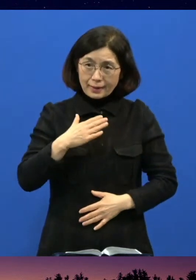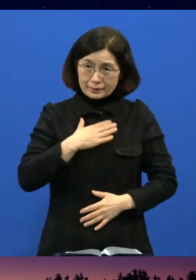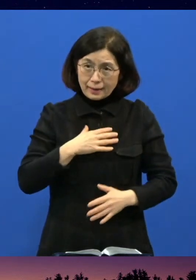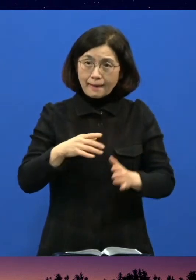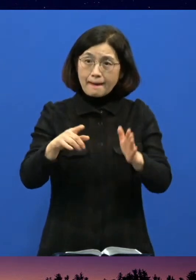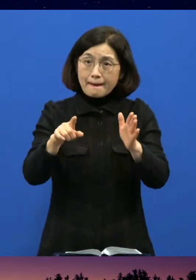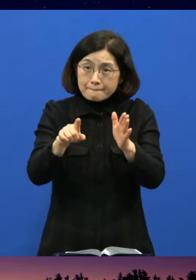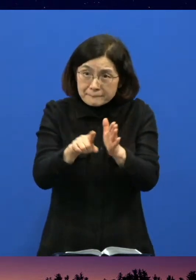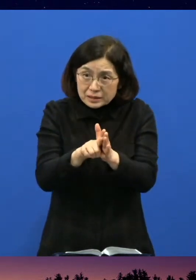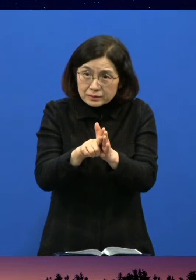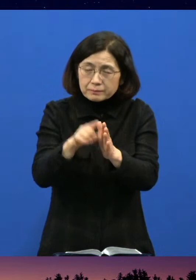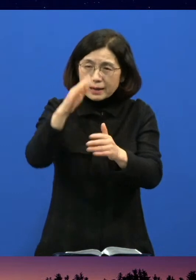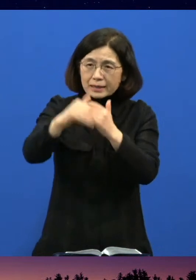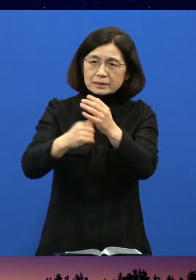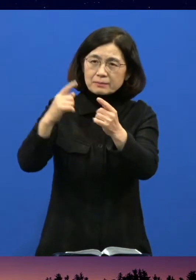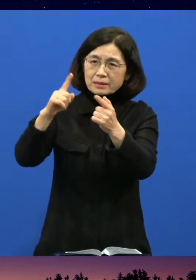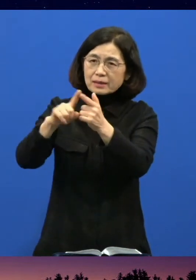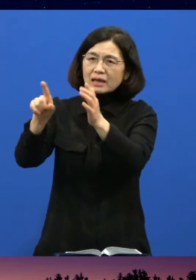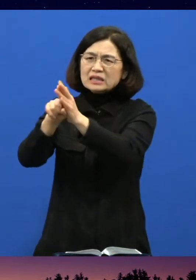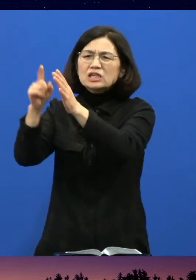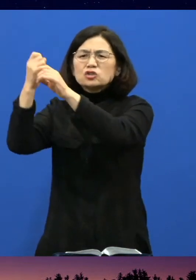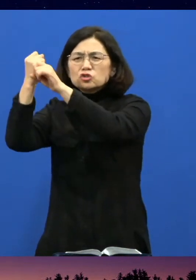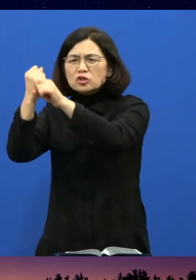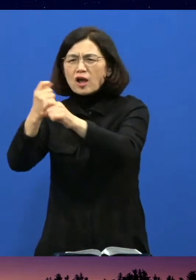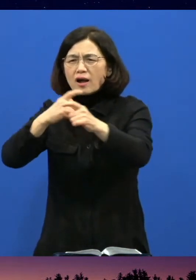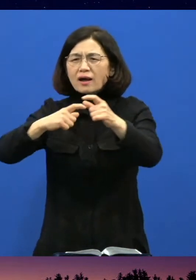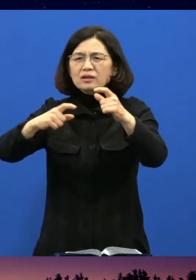이게 놀라운 거예요. 놀라운 거.